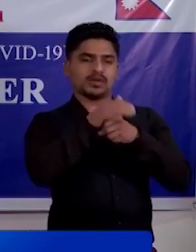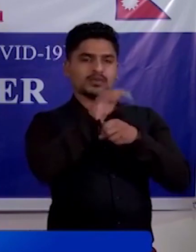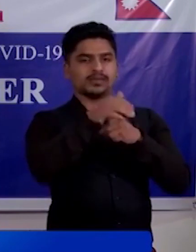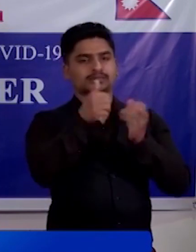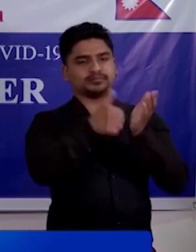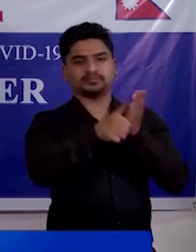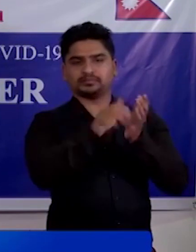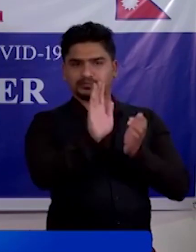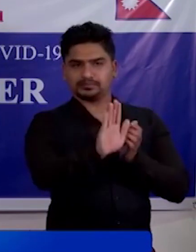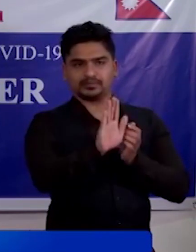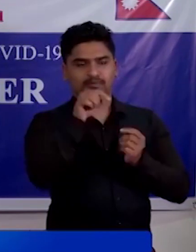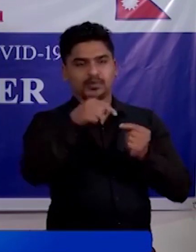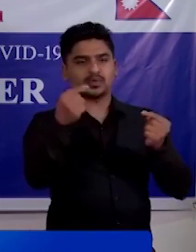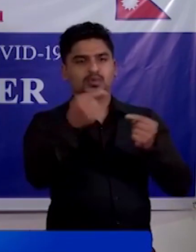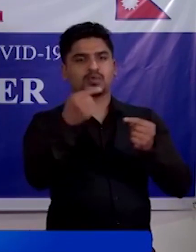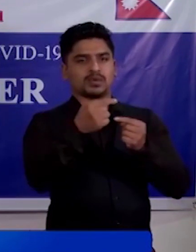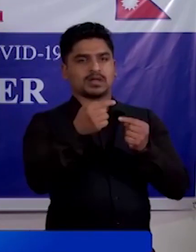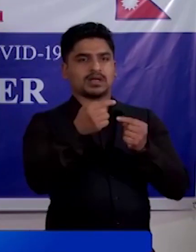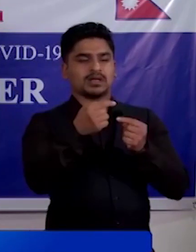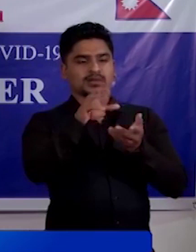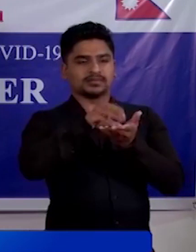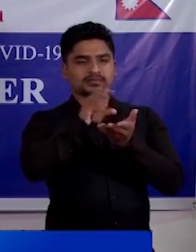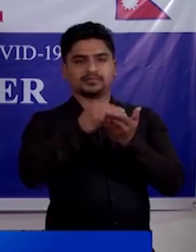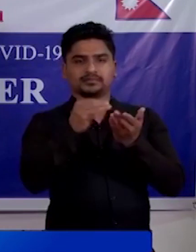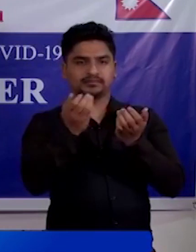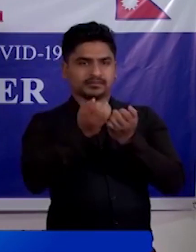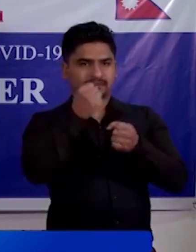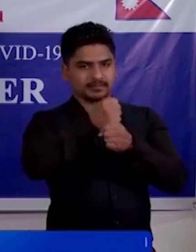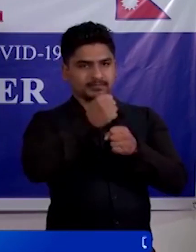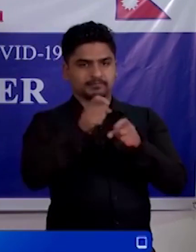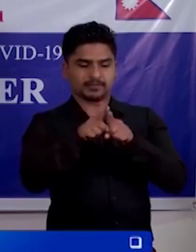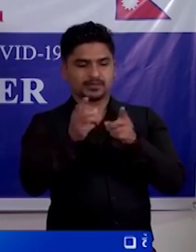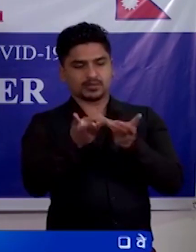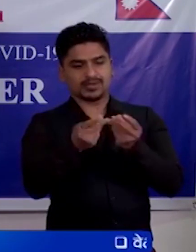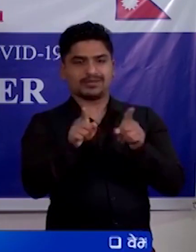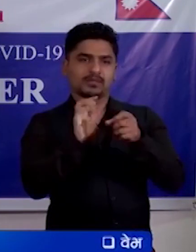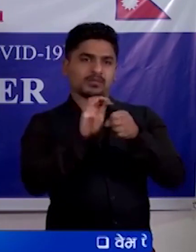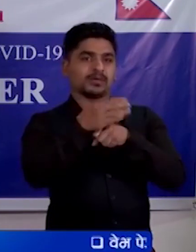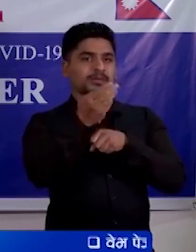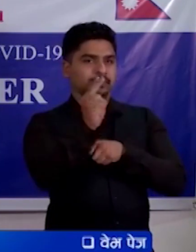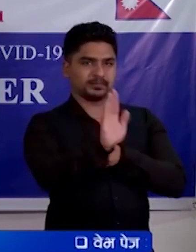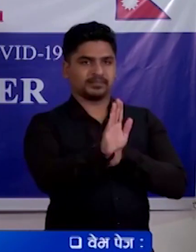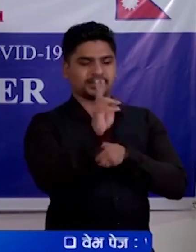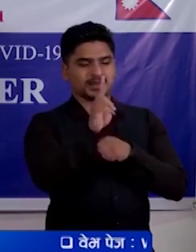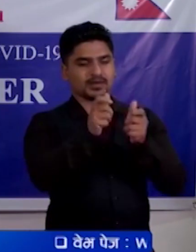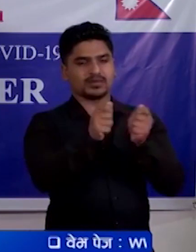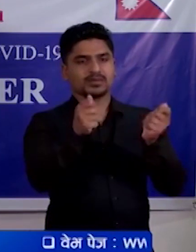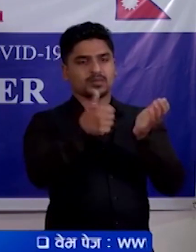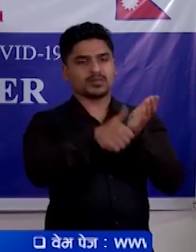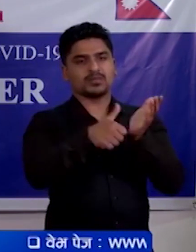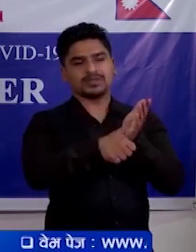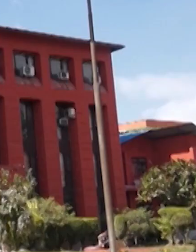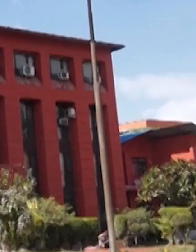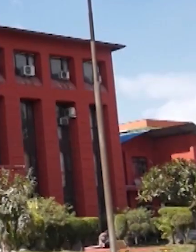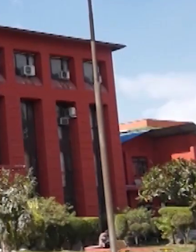यो चाहिँ हाम्रो नमुनाको संकलन पनि संख्या बढेको छ र त्यही अनुसार हामीले आफ्नो परीक्षणको दायरा पनि